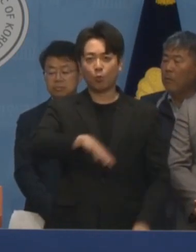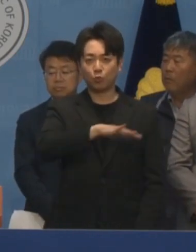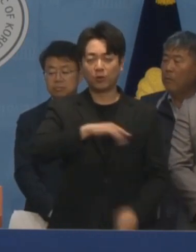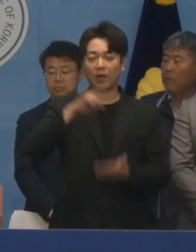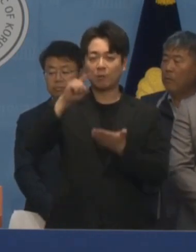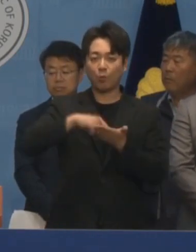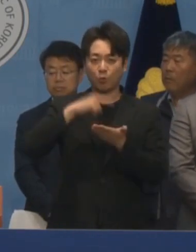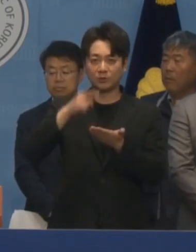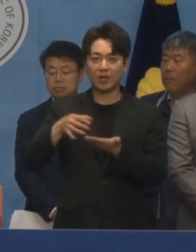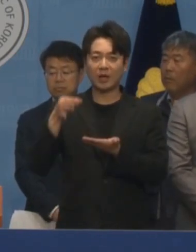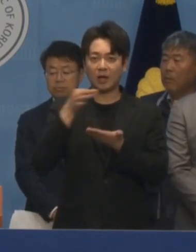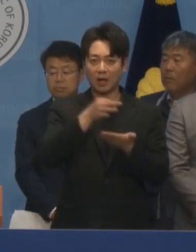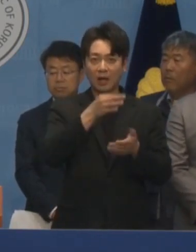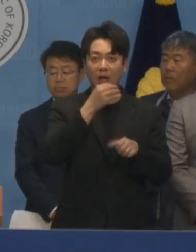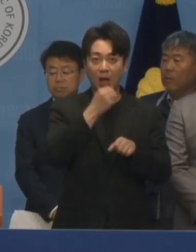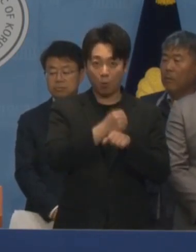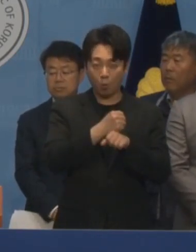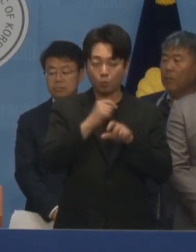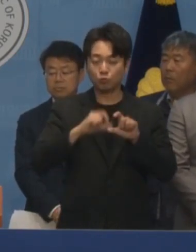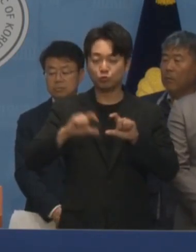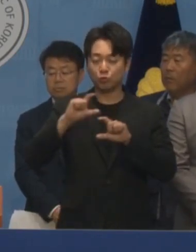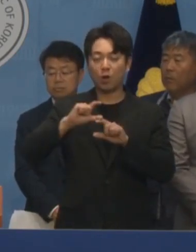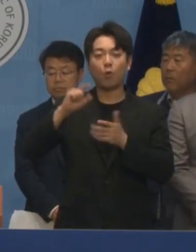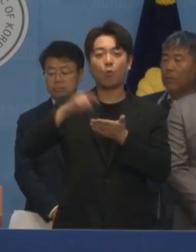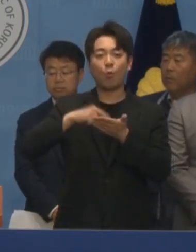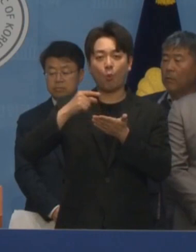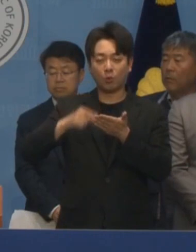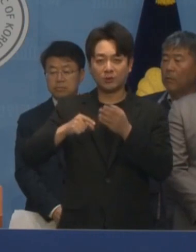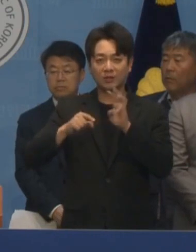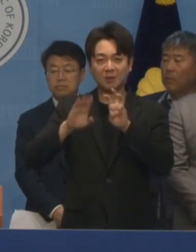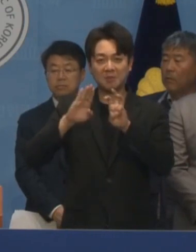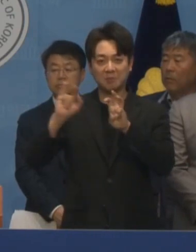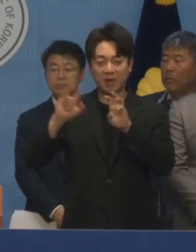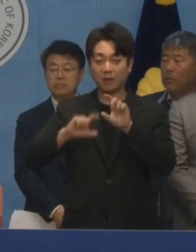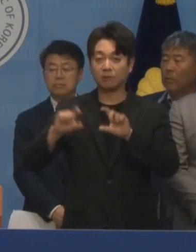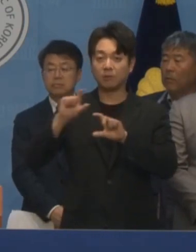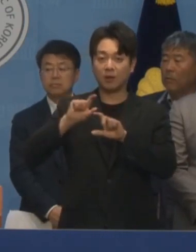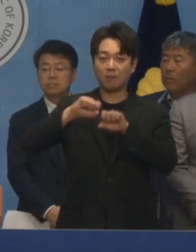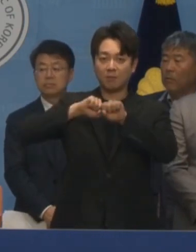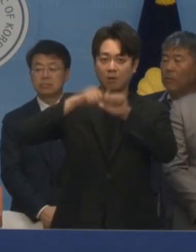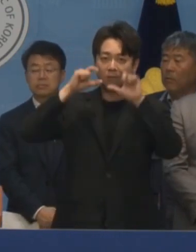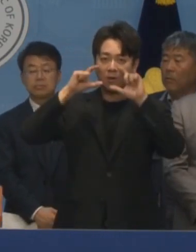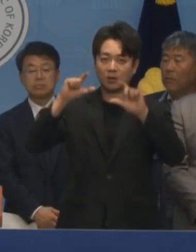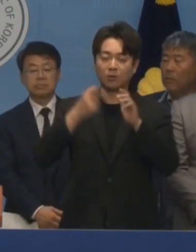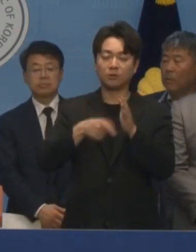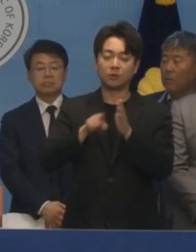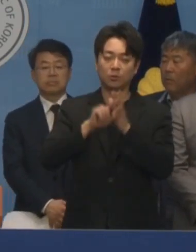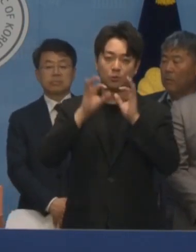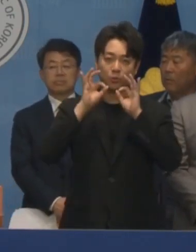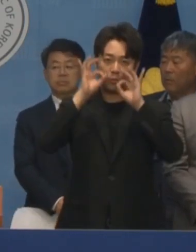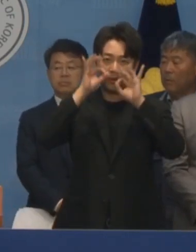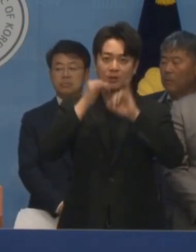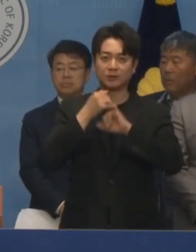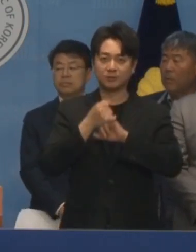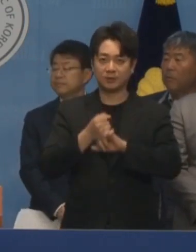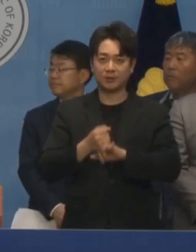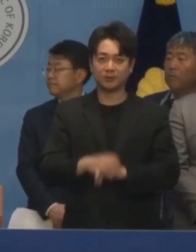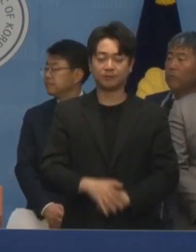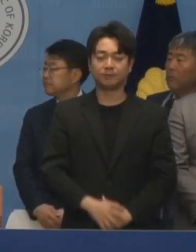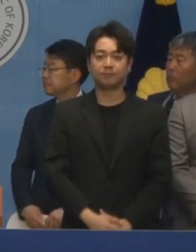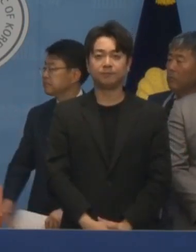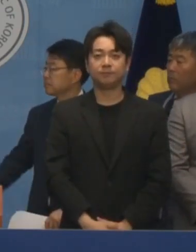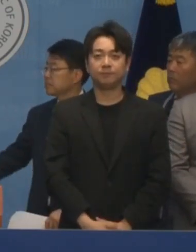갚아주고 그리고 또 보상도 더 할 수 있도록 저희들이 국회에서 돕고 힘쓰도록 하겠습니다.